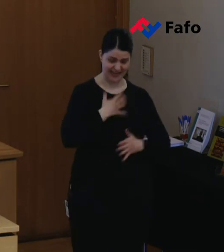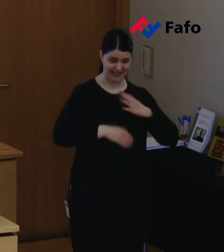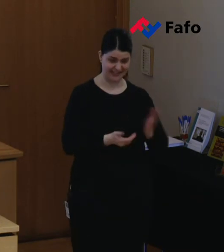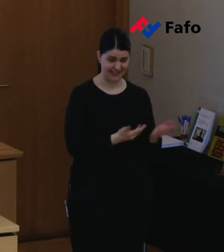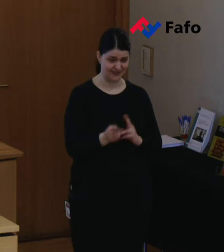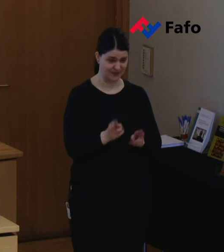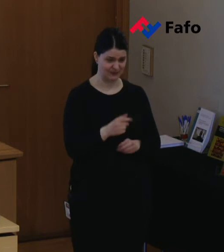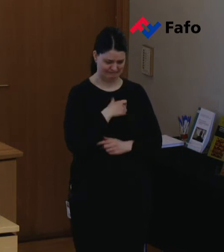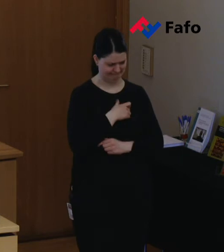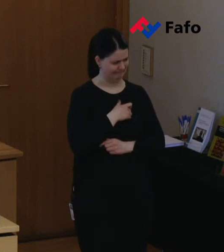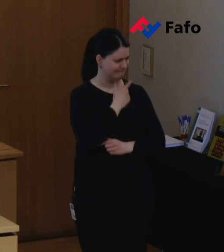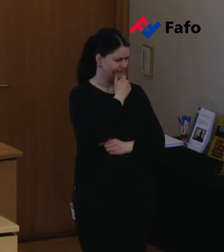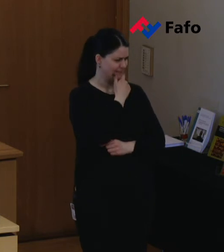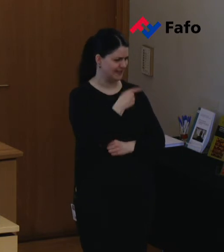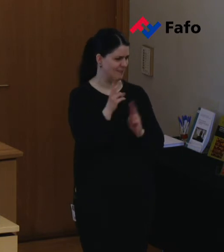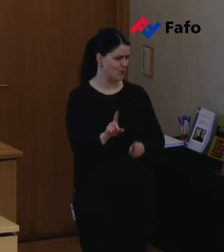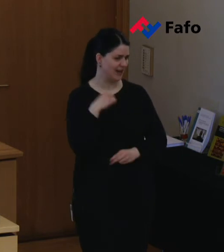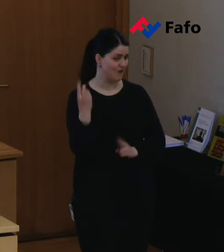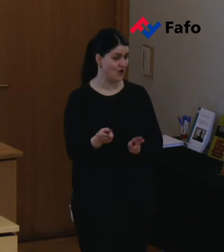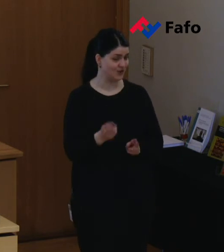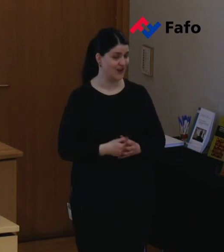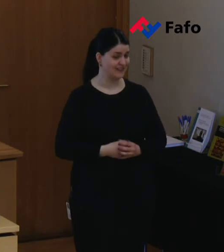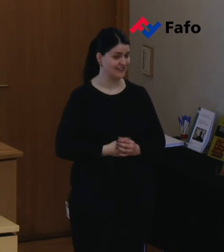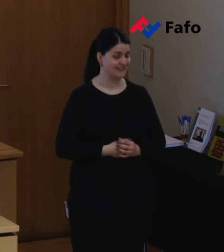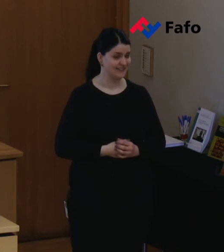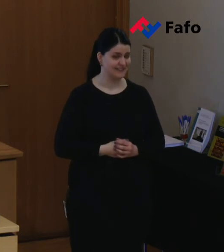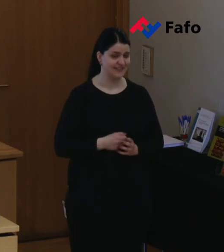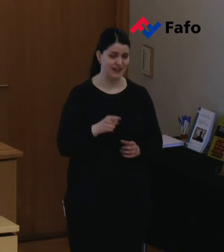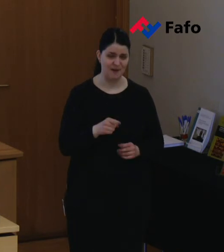til brukerne våre. Og det å tenke at det er